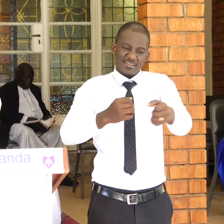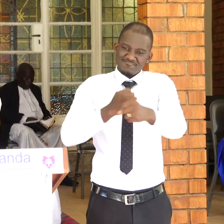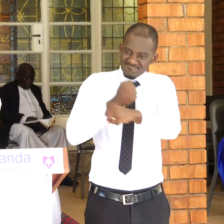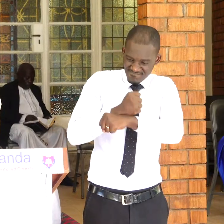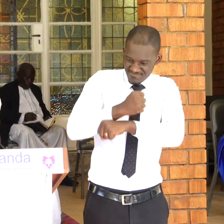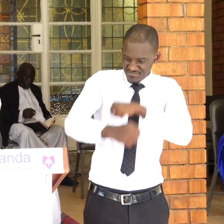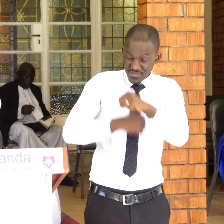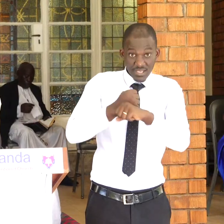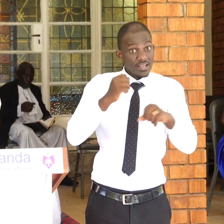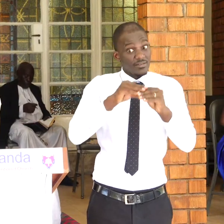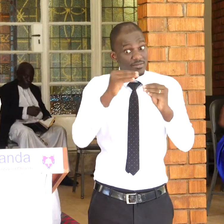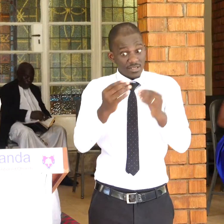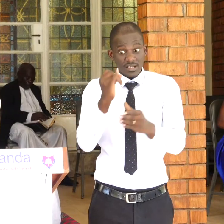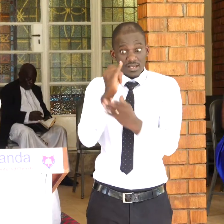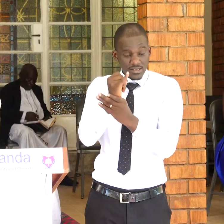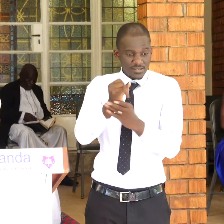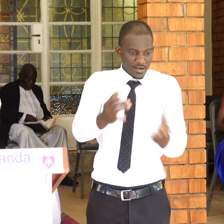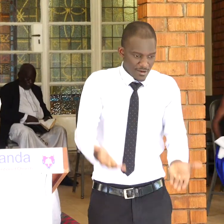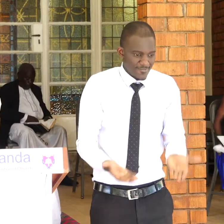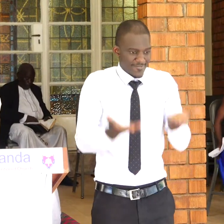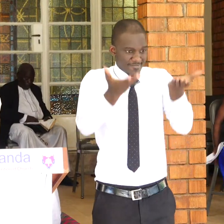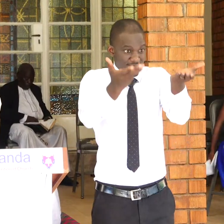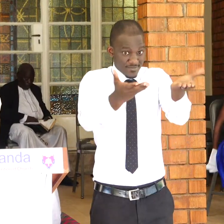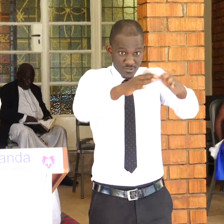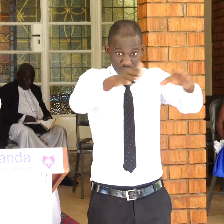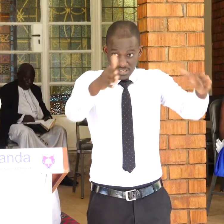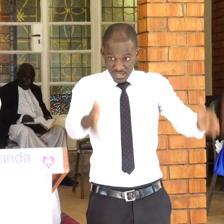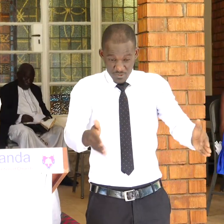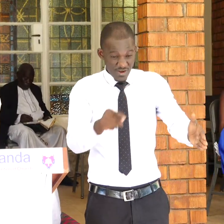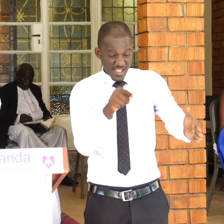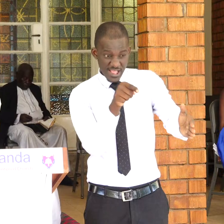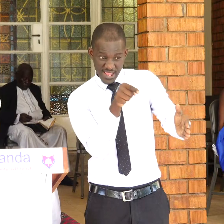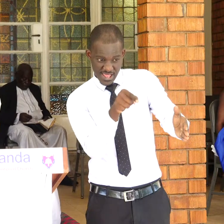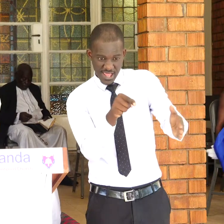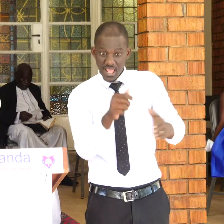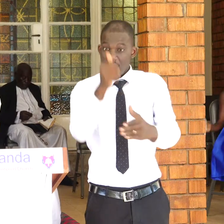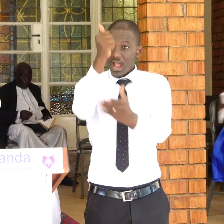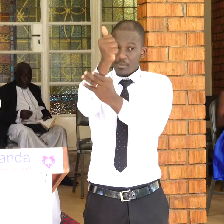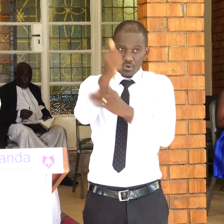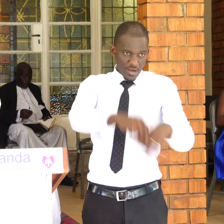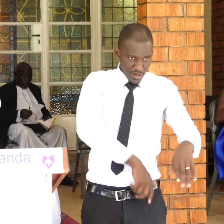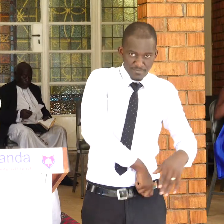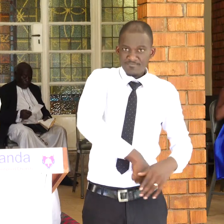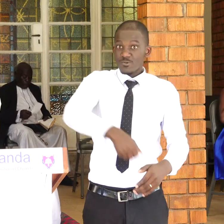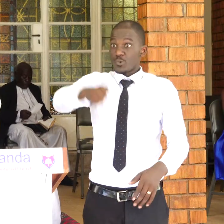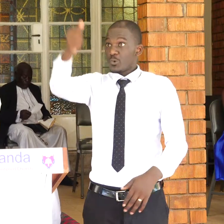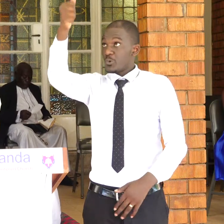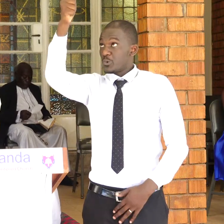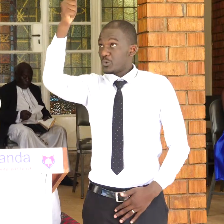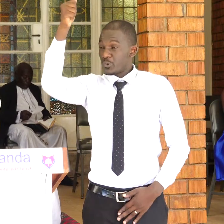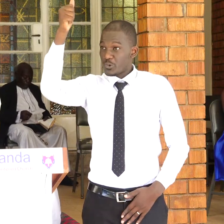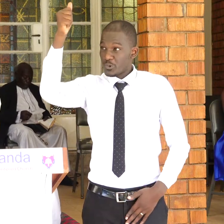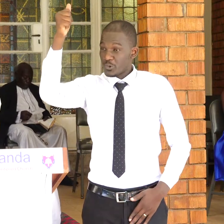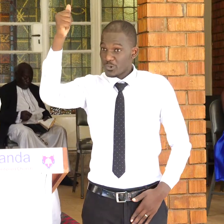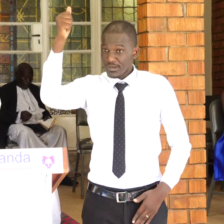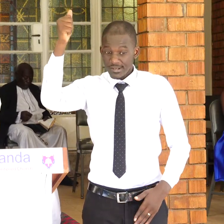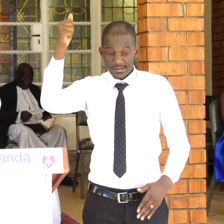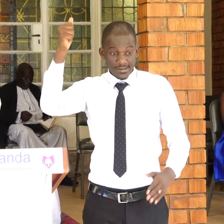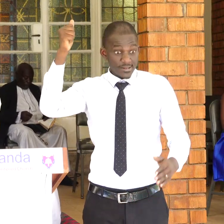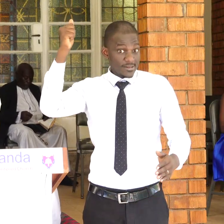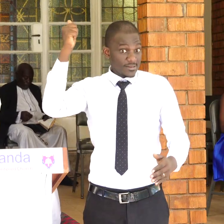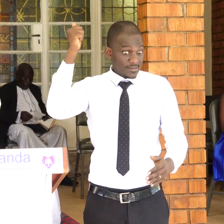omwana we, n'amugalamiza ku kyoto ku nku. Ibulayimu n'agolola omukono gwe,